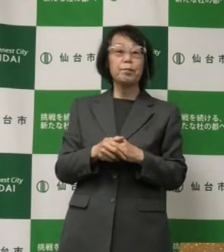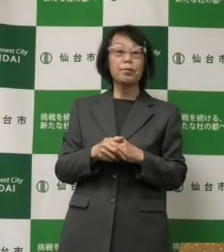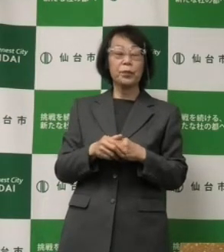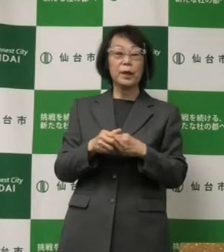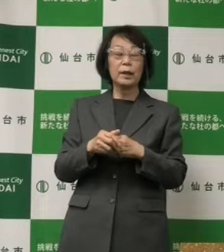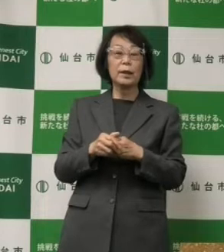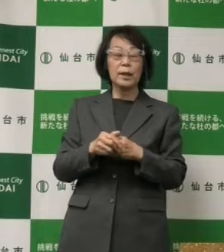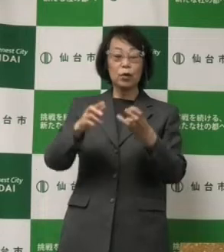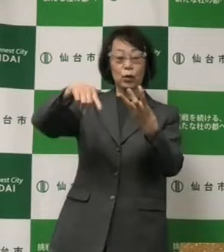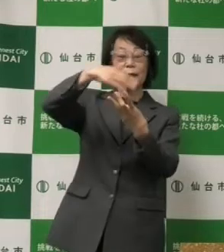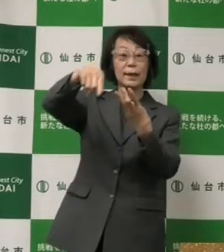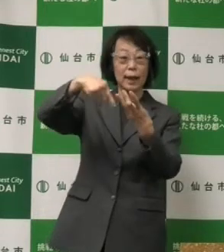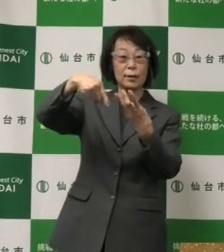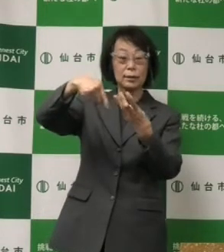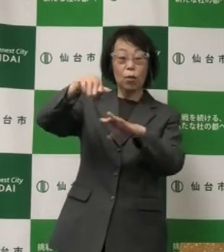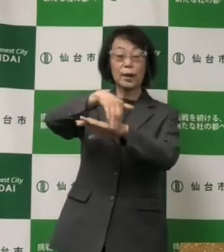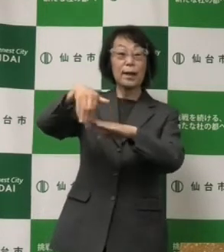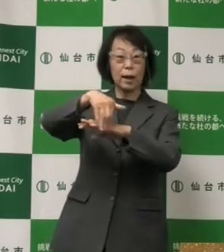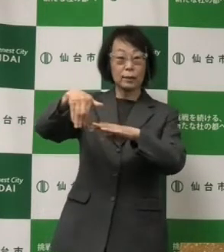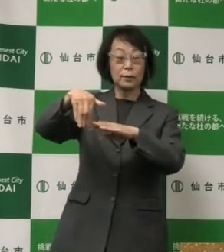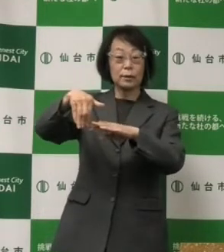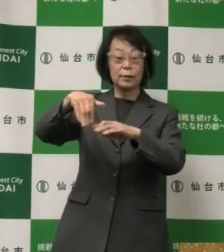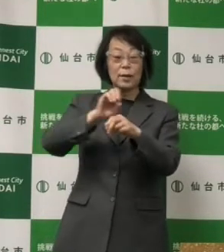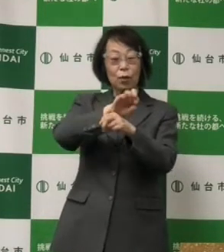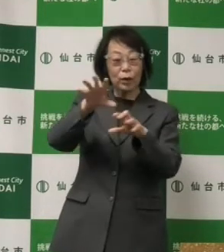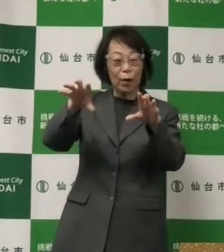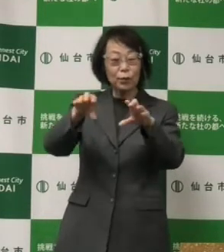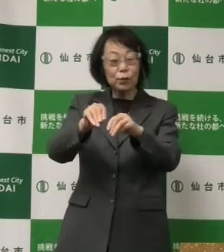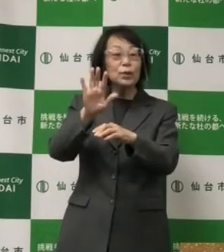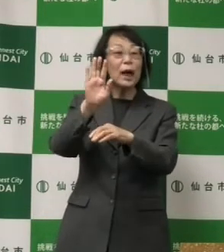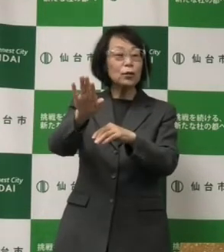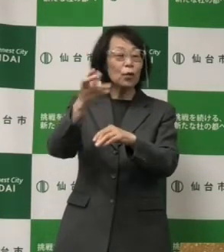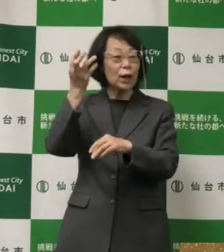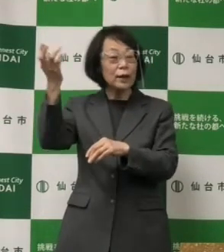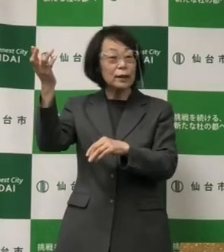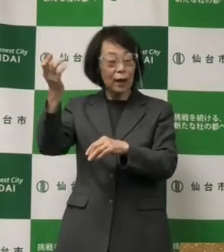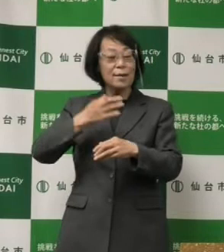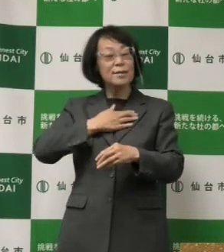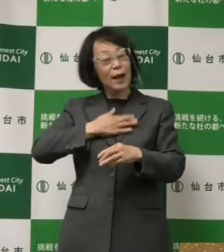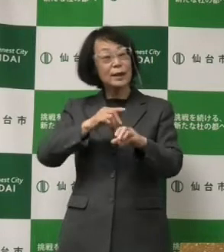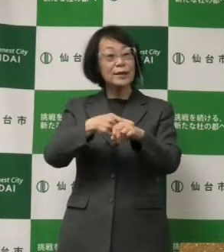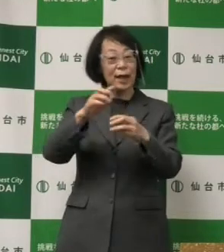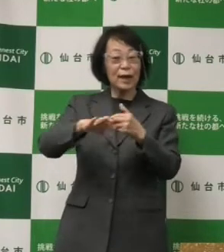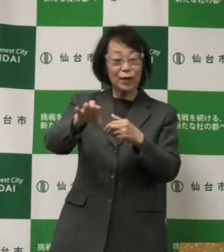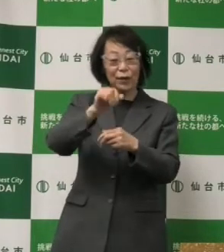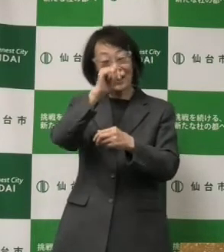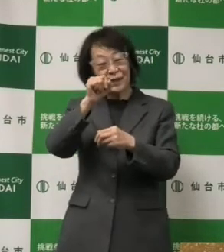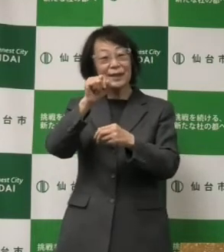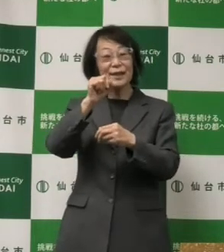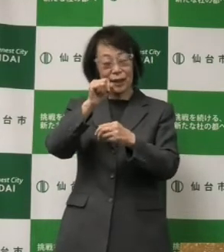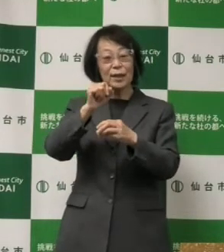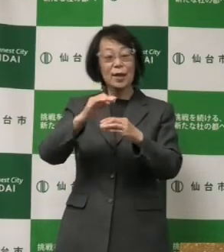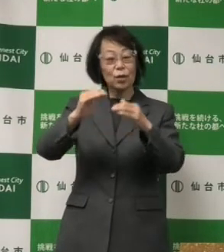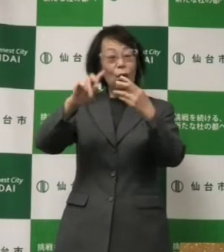3件の建築計画ともアフターコロナを見据えた快適性や環境性に配慮した高機